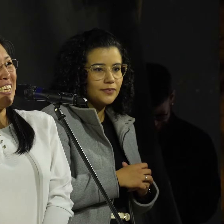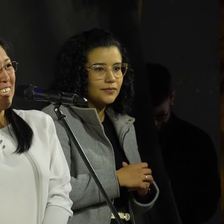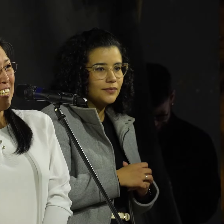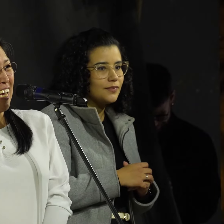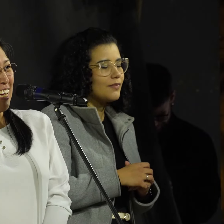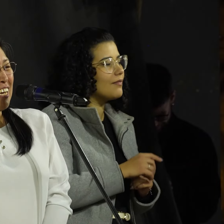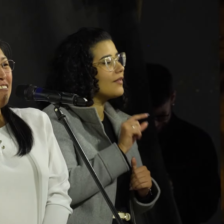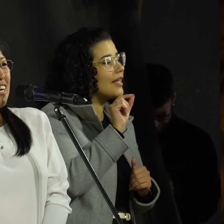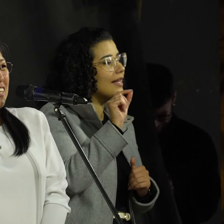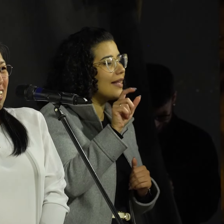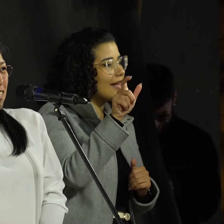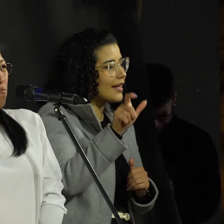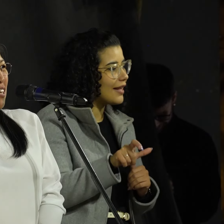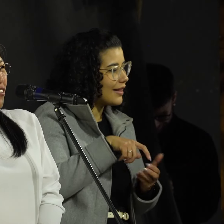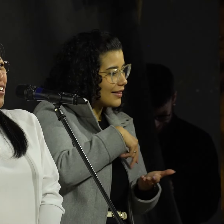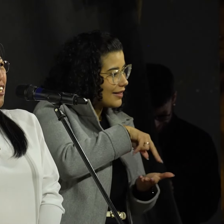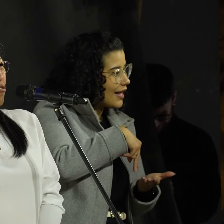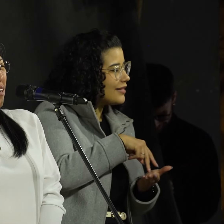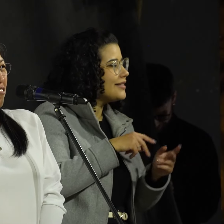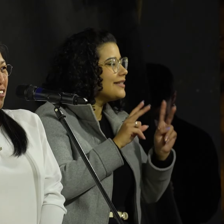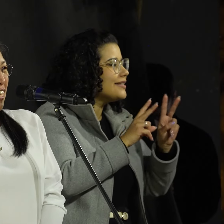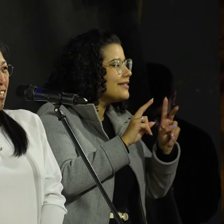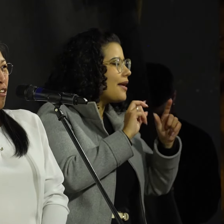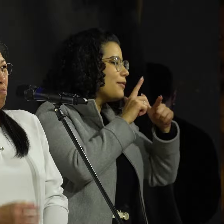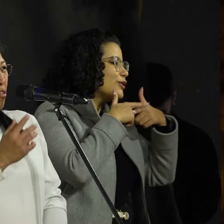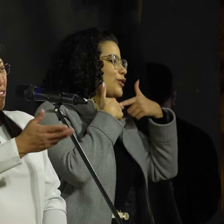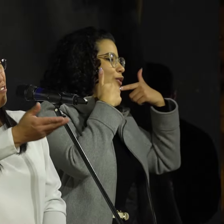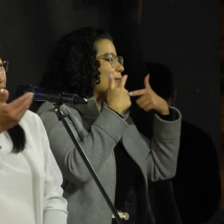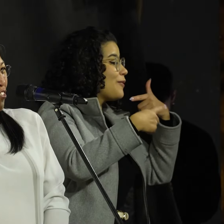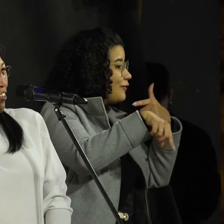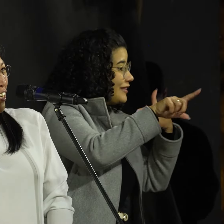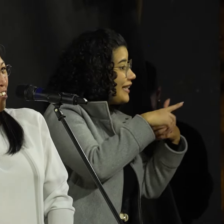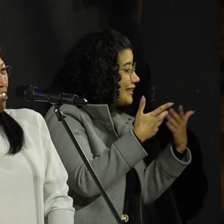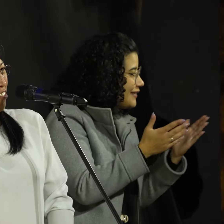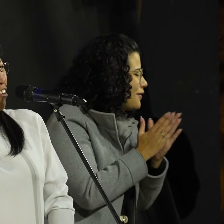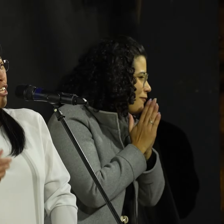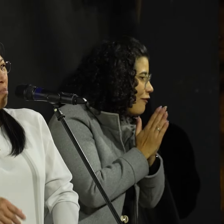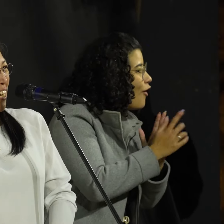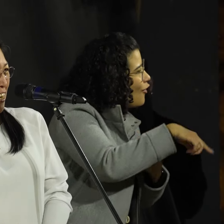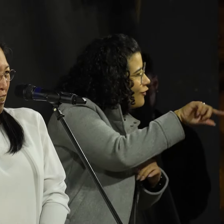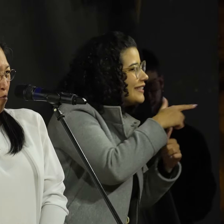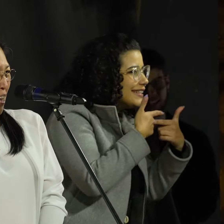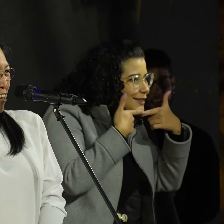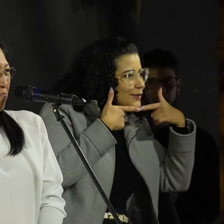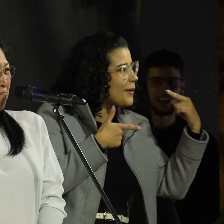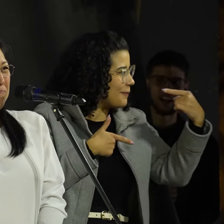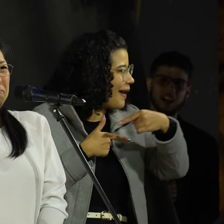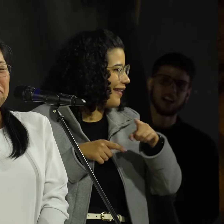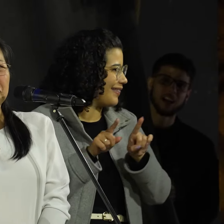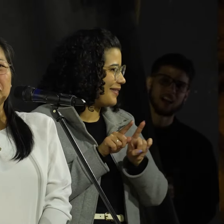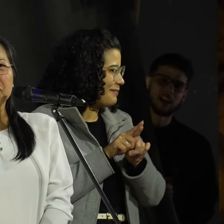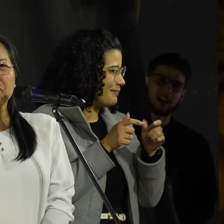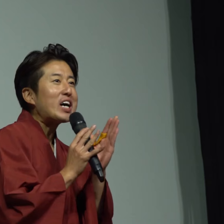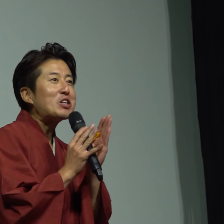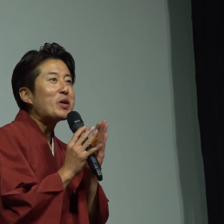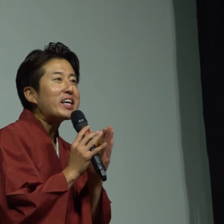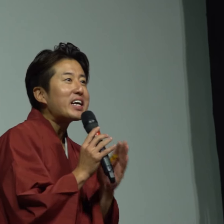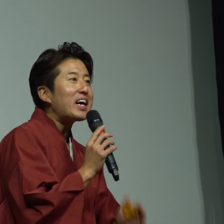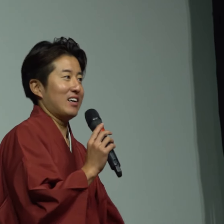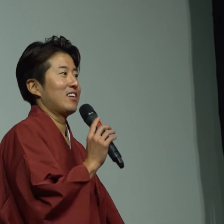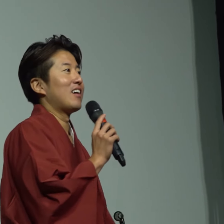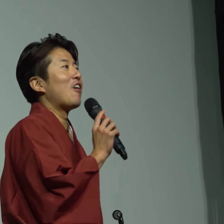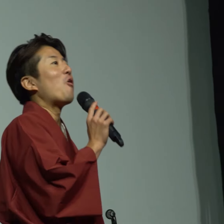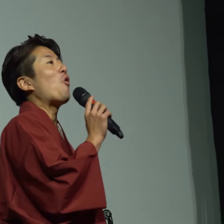Quem vai dançar vai estar sempre sorrindo para vocês, então por favor sorriam de volta para ele também. Dojo ga